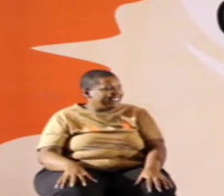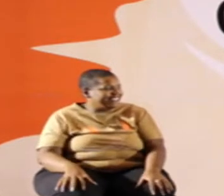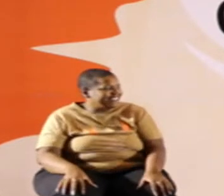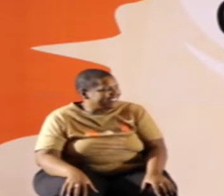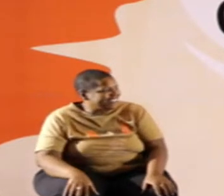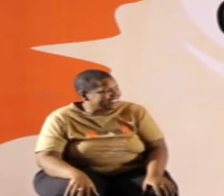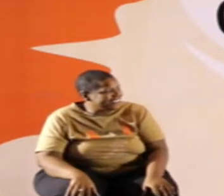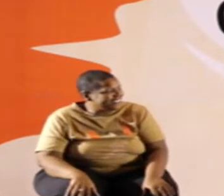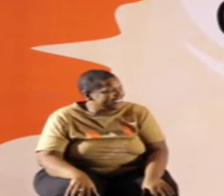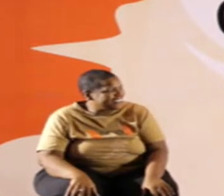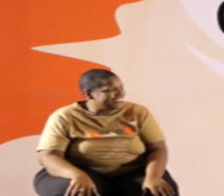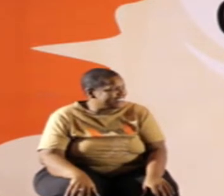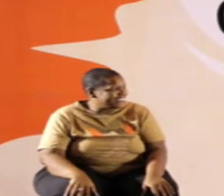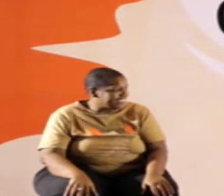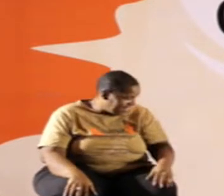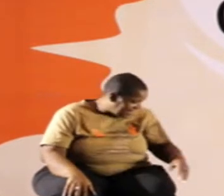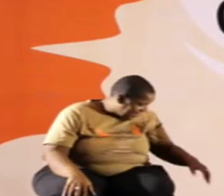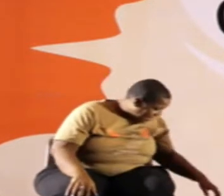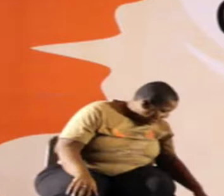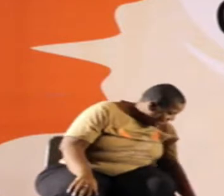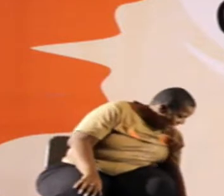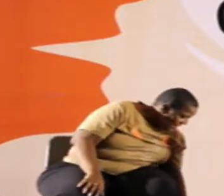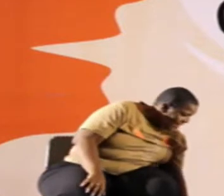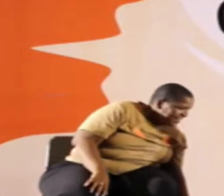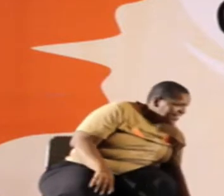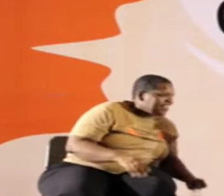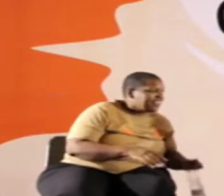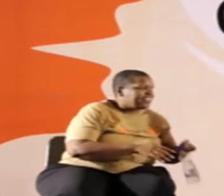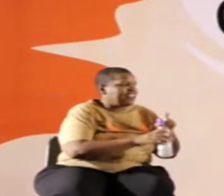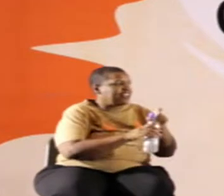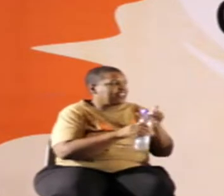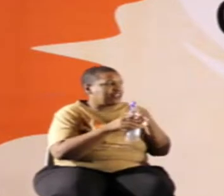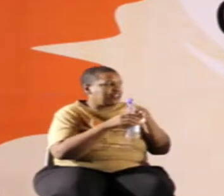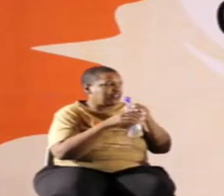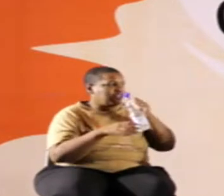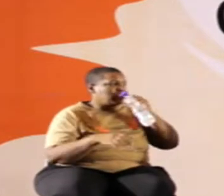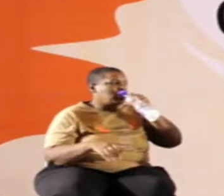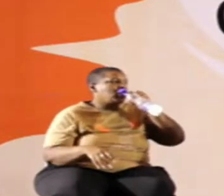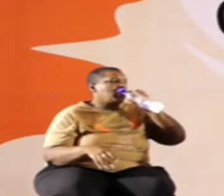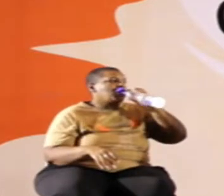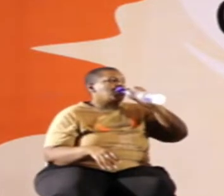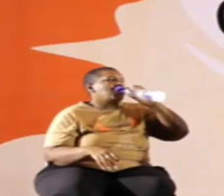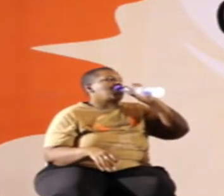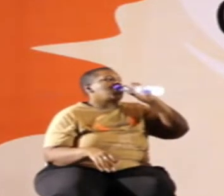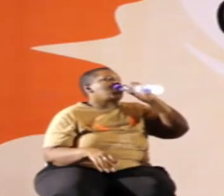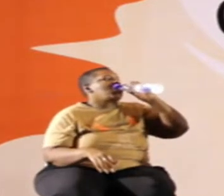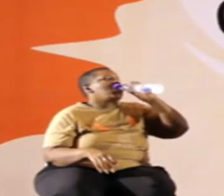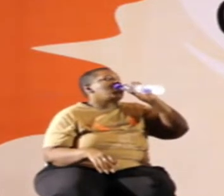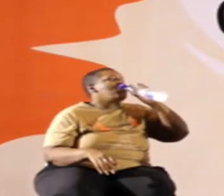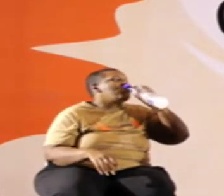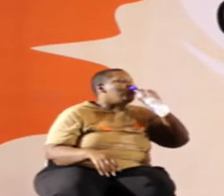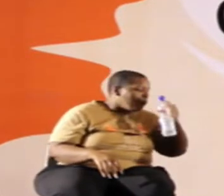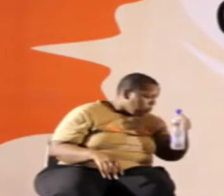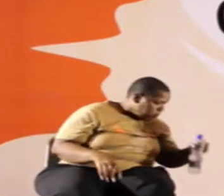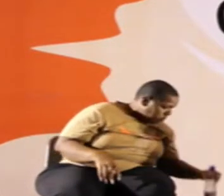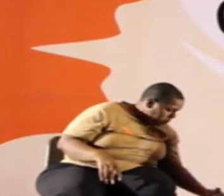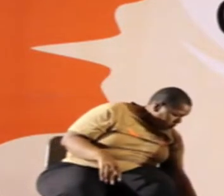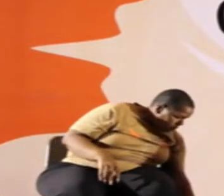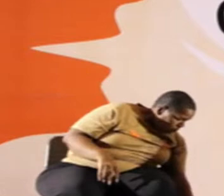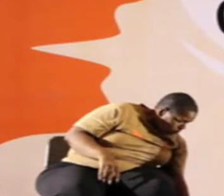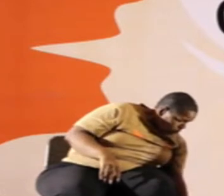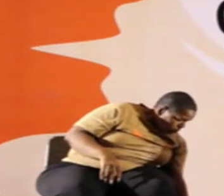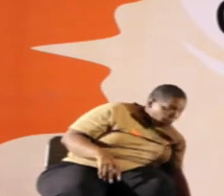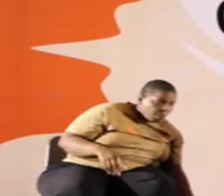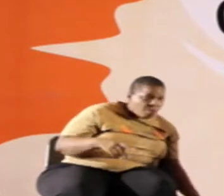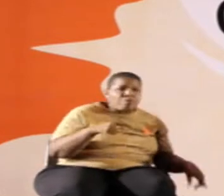ele, eu também não entendo nada de futebol, mas sei que é técnico do Bahia, ele passou lá para o Rio de Janeiro e foi técnico do meu time, Fluminense, um time que tem um histórico